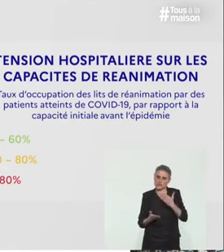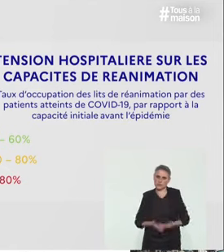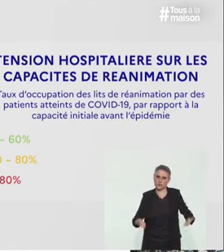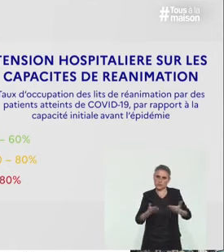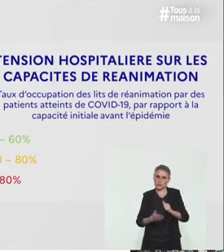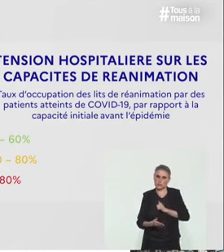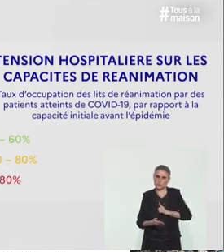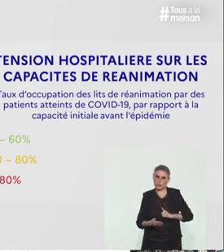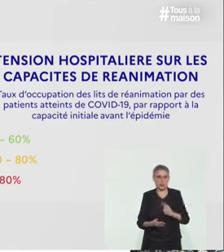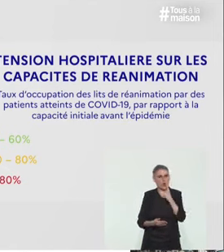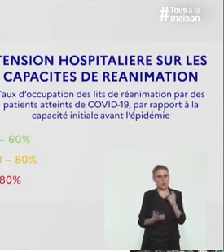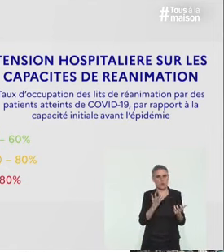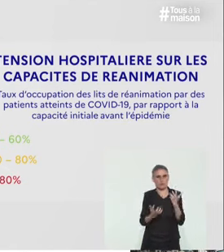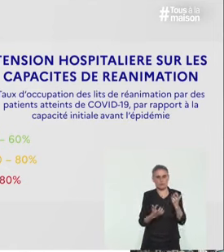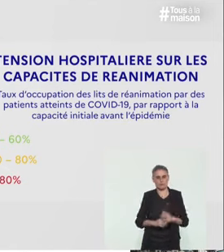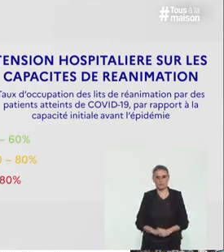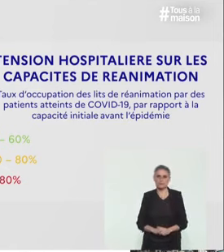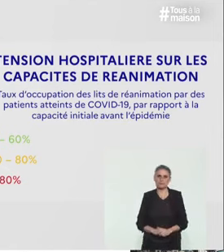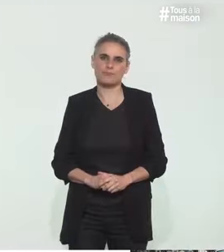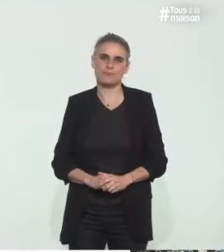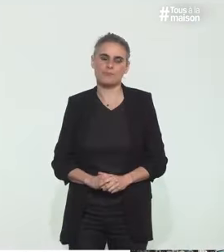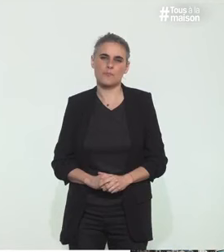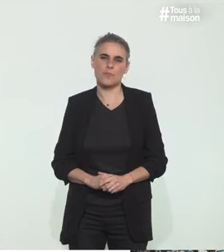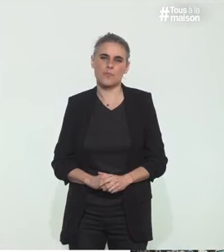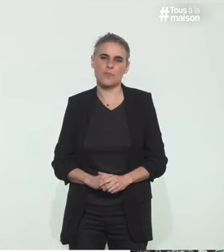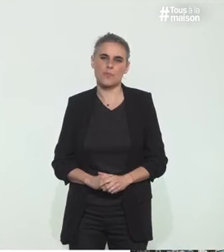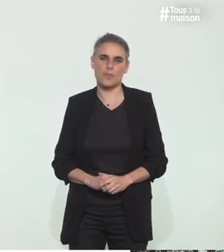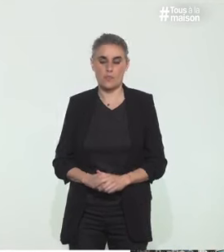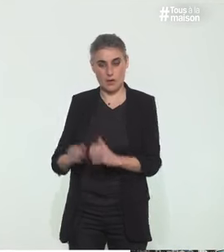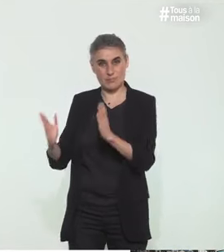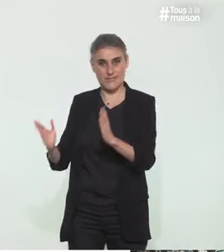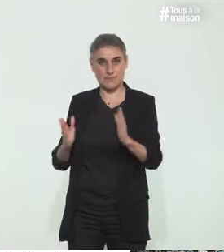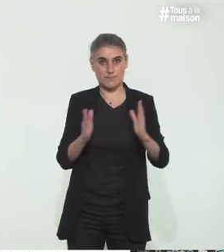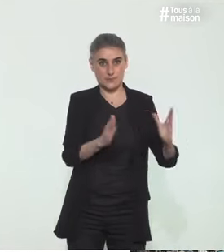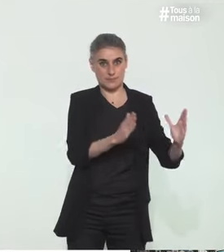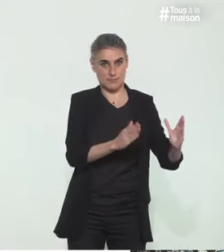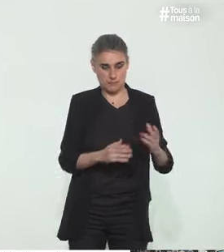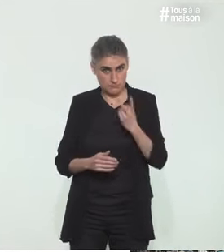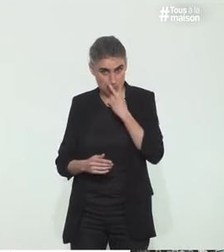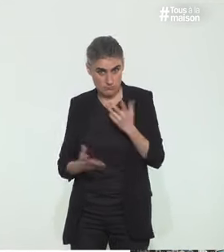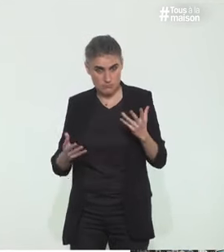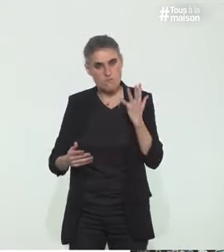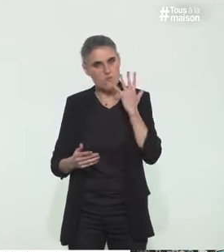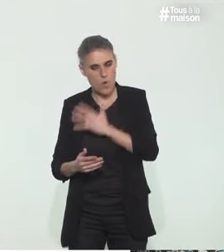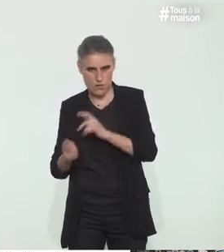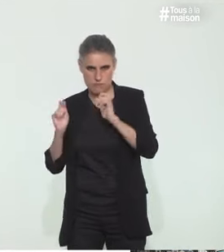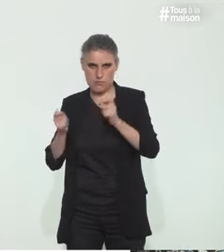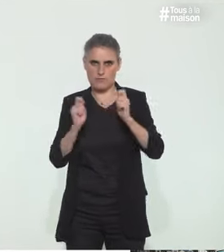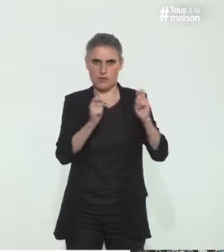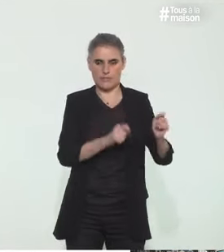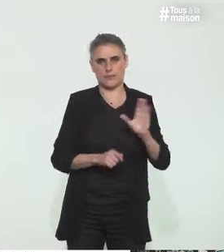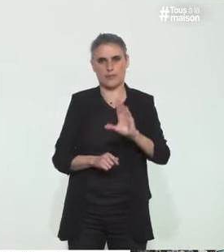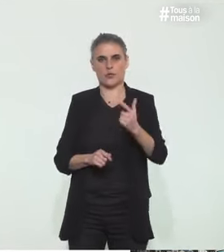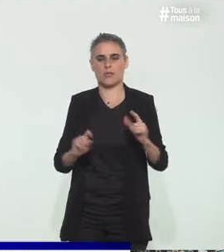seuil est indiqué en couleur rouge. Ces seuils permettent donc de définir très clairement les couleurs que nous utilisons sur la deuxième